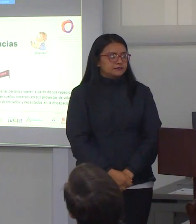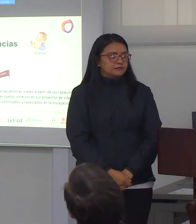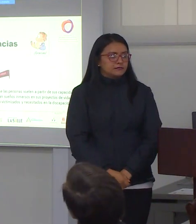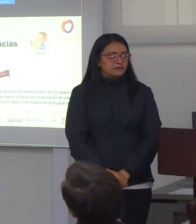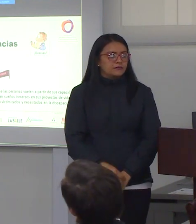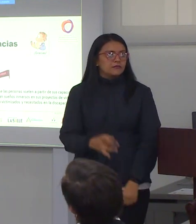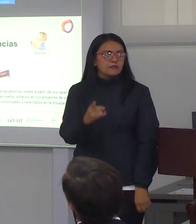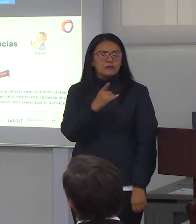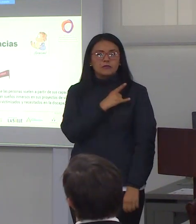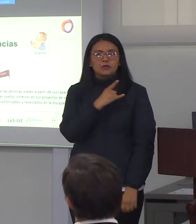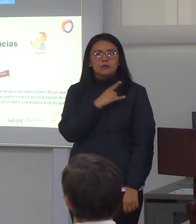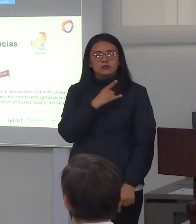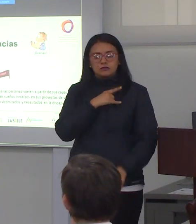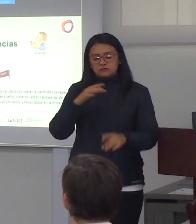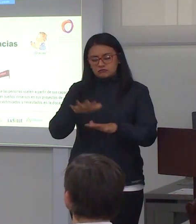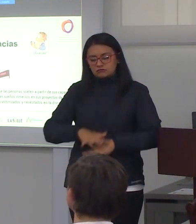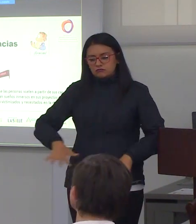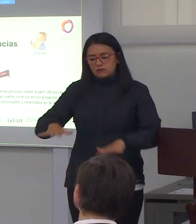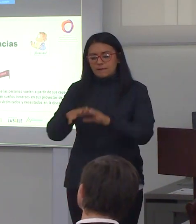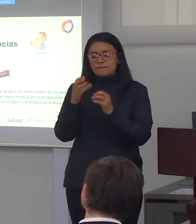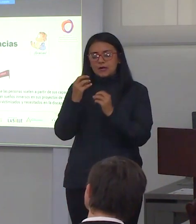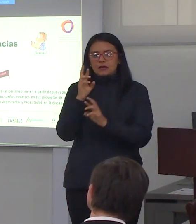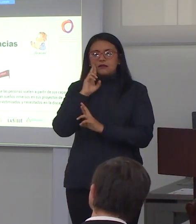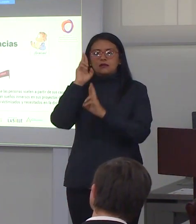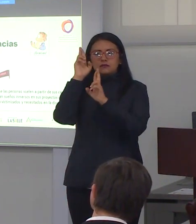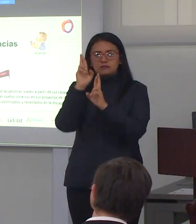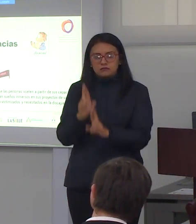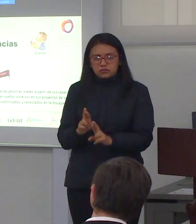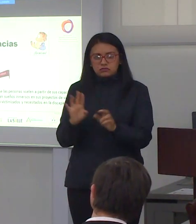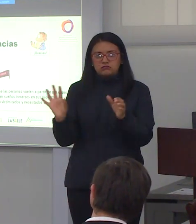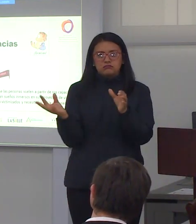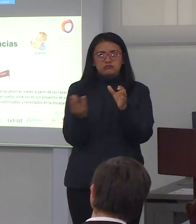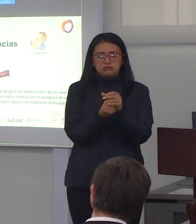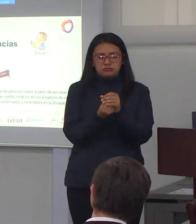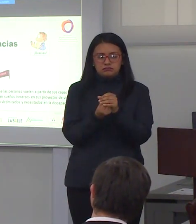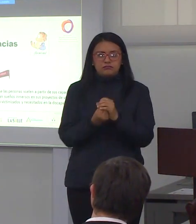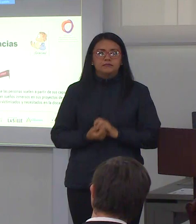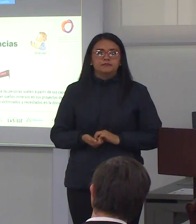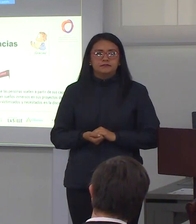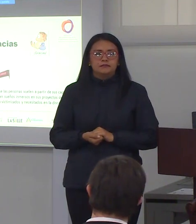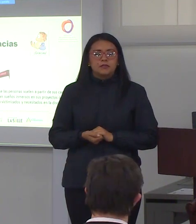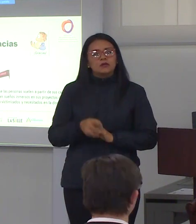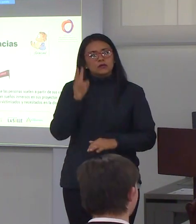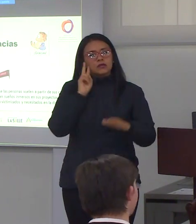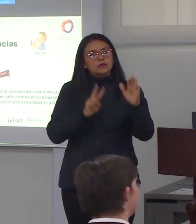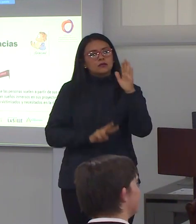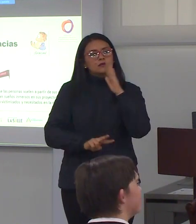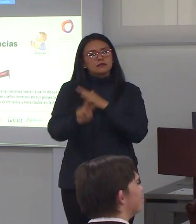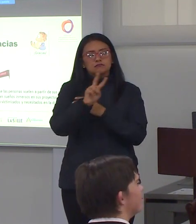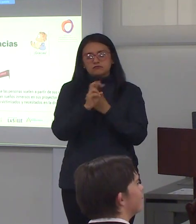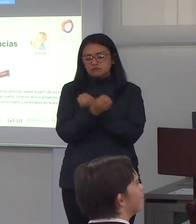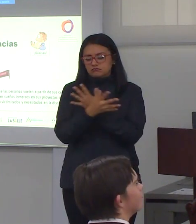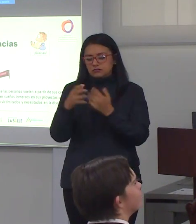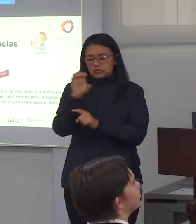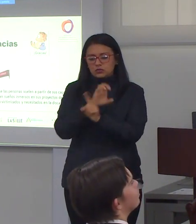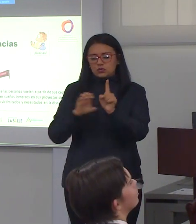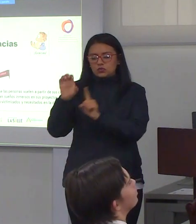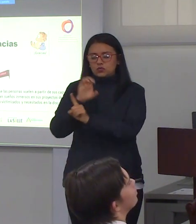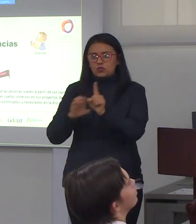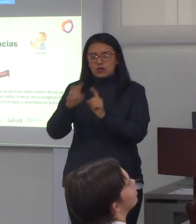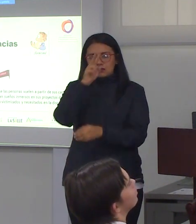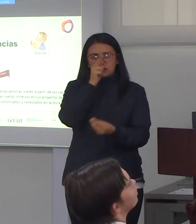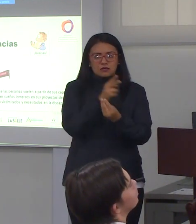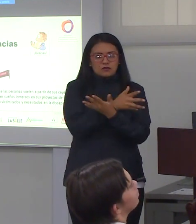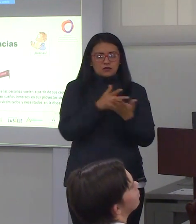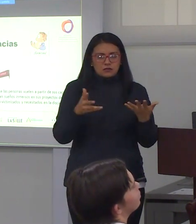la universidad un espacio para el reconocimiento y la inclusión una mirada de la multiculturalidad y la